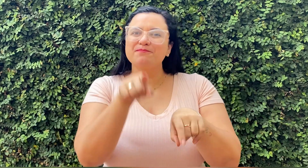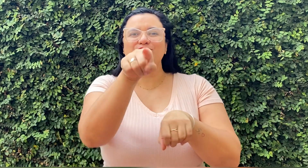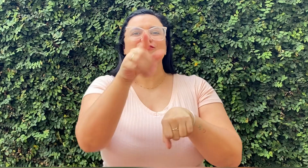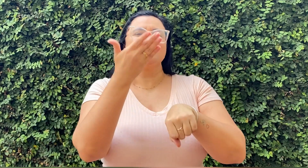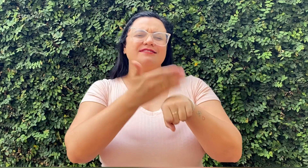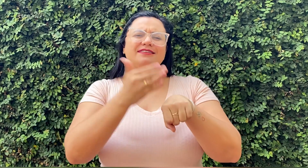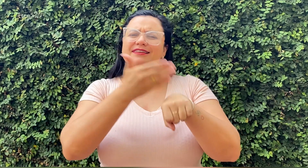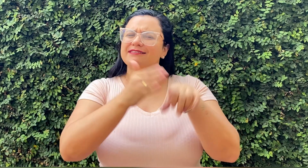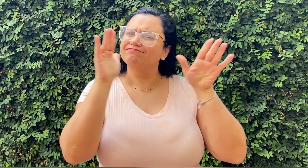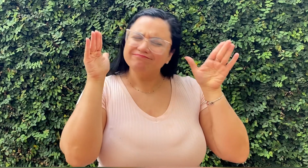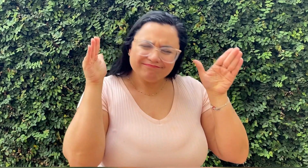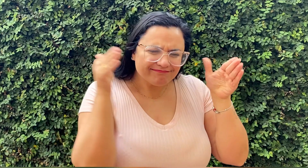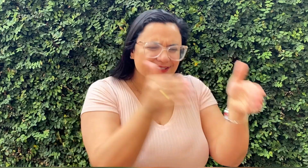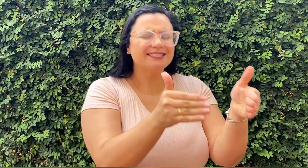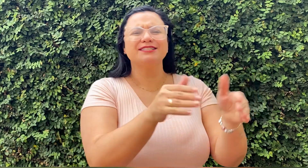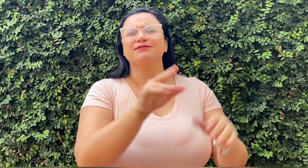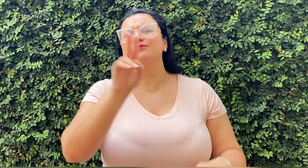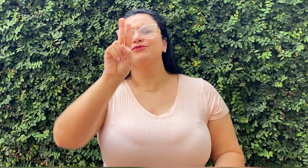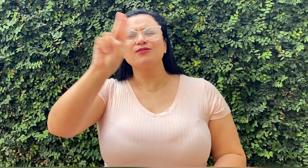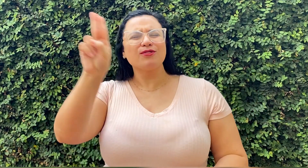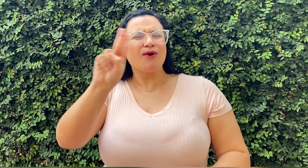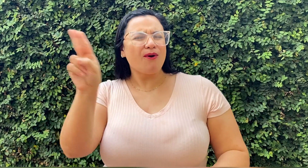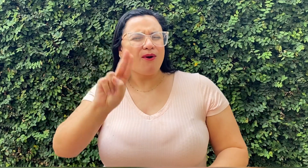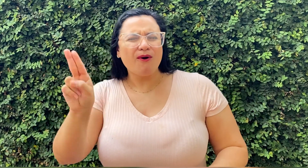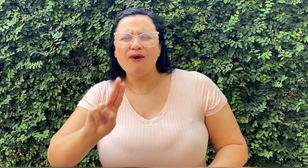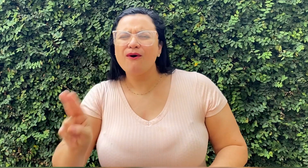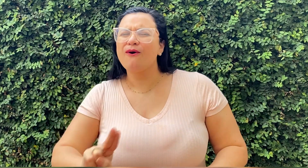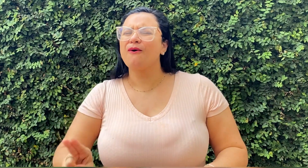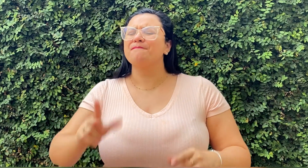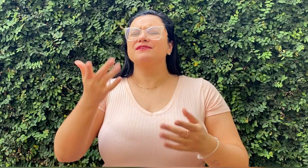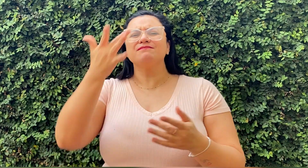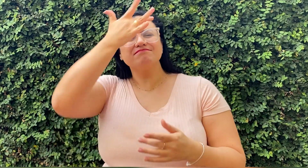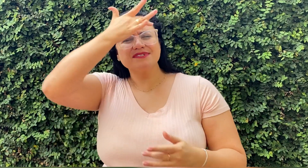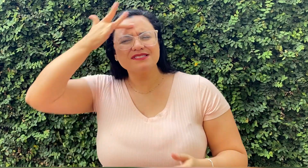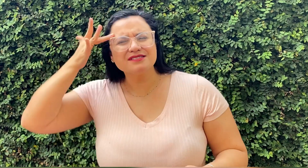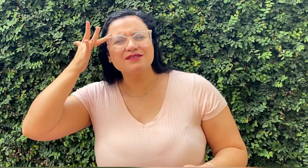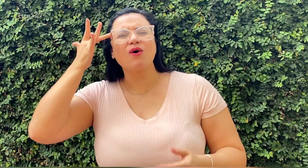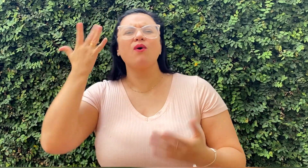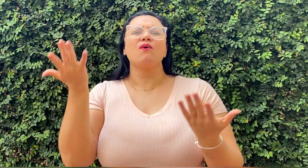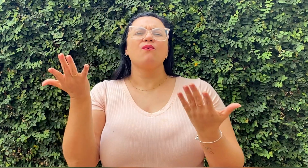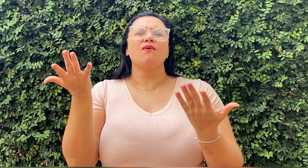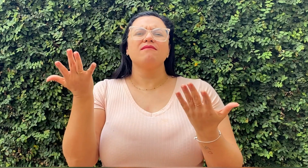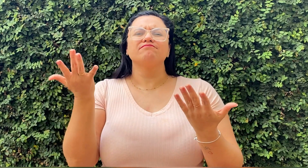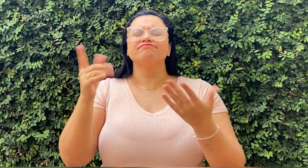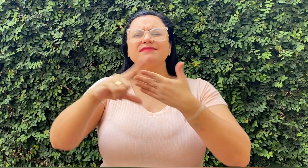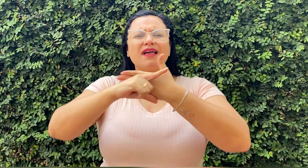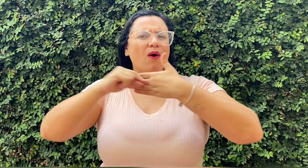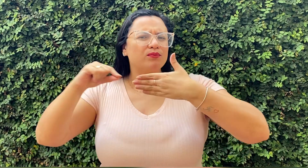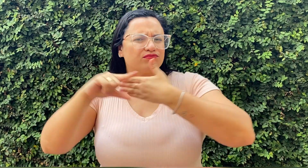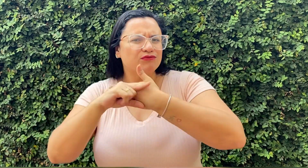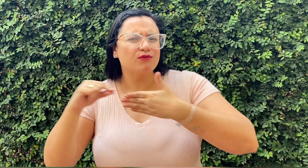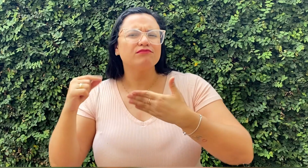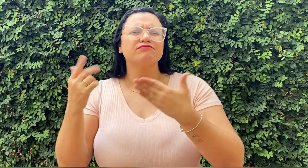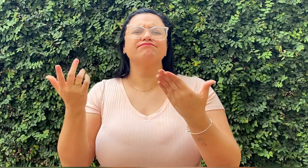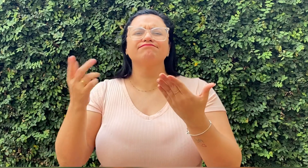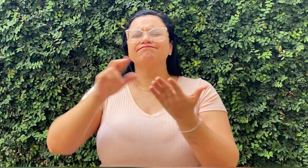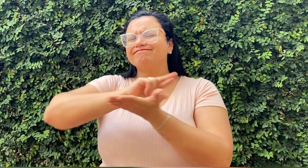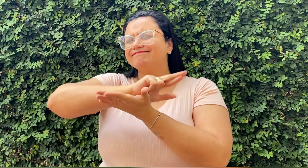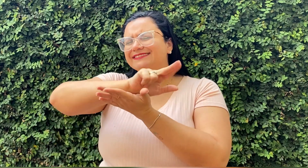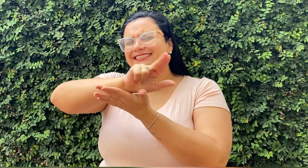para você praticar focado especificamente sobre nomes de pessoas, autores e vários